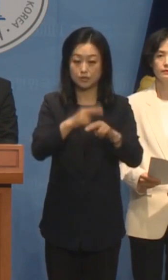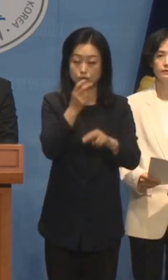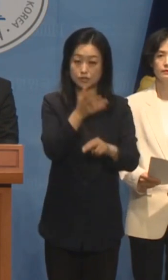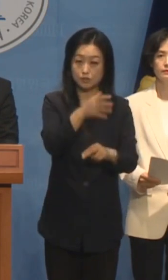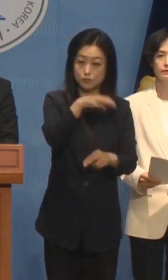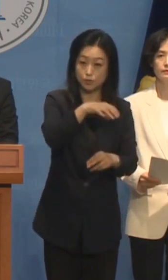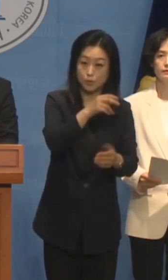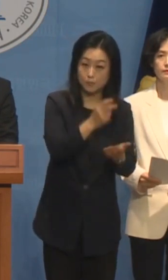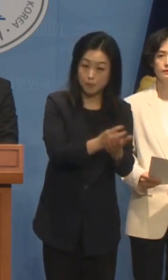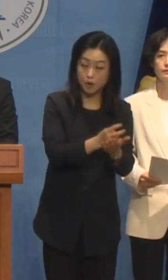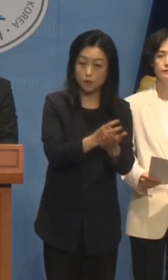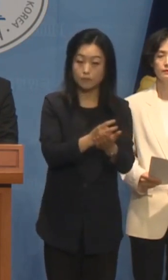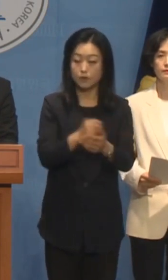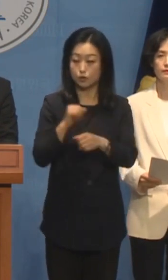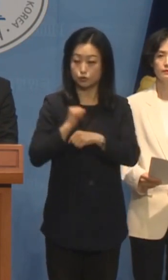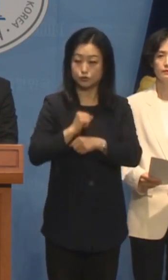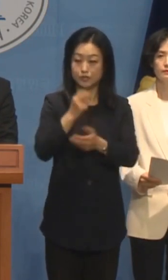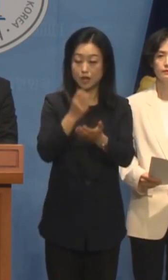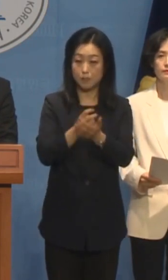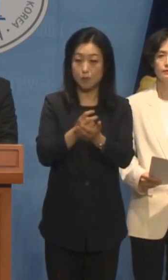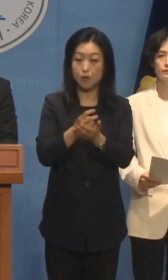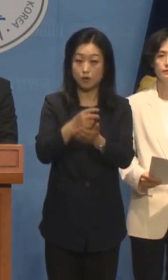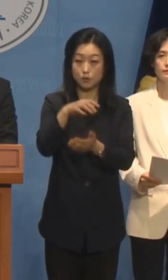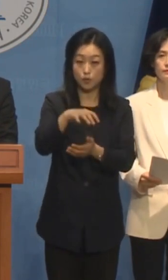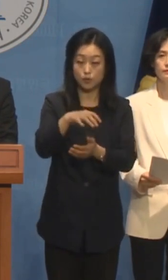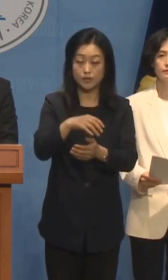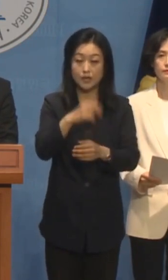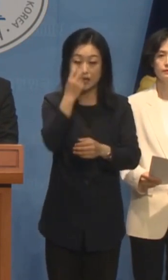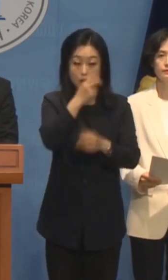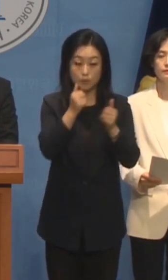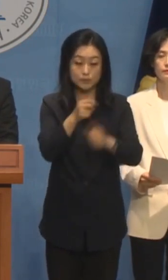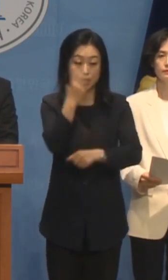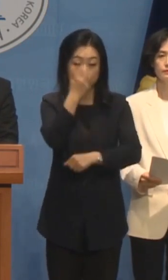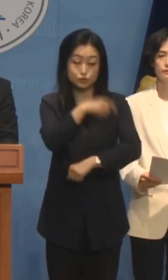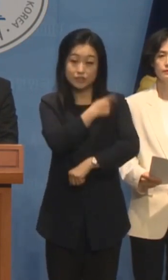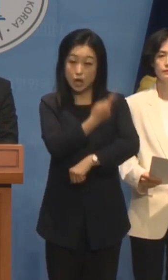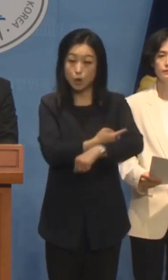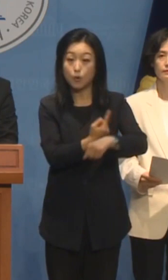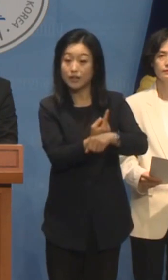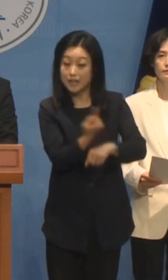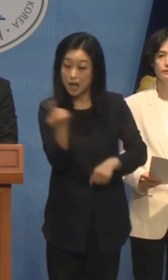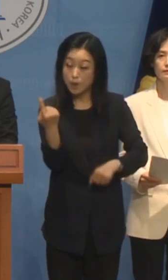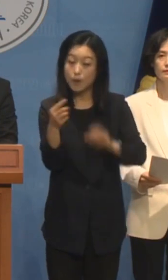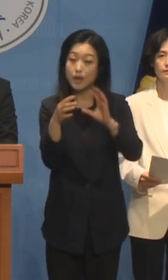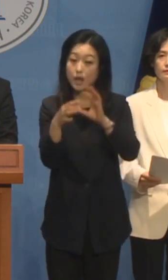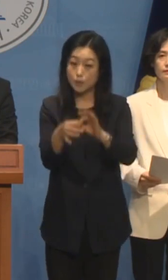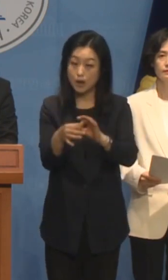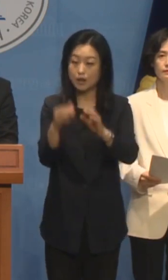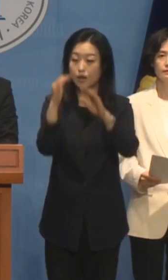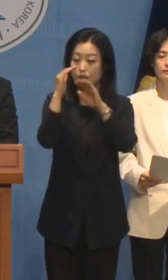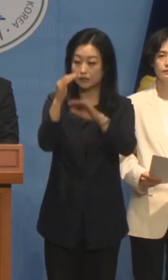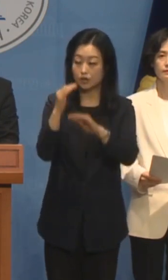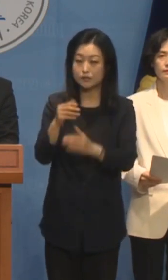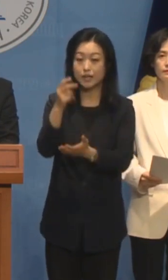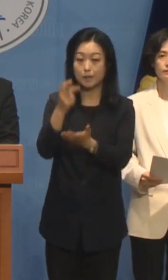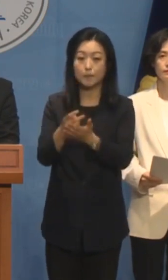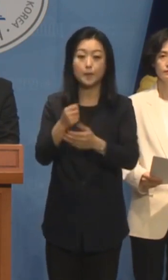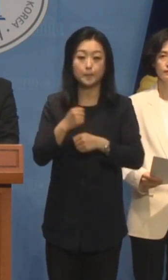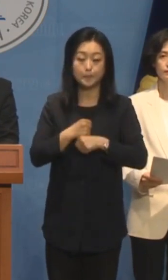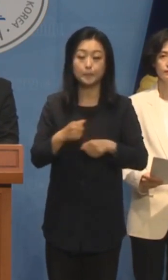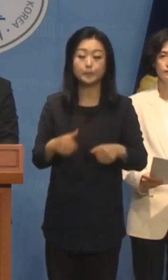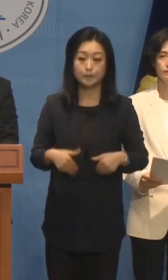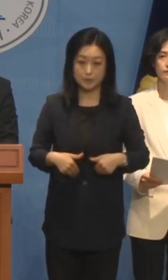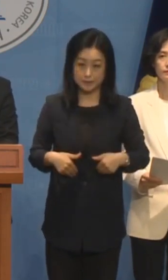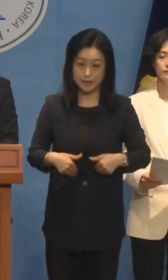특별검사법, 군사법원법 등 검사가 수사권을 갖는 예외적인 경우에도 수사절차법을 준수하도록